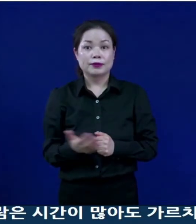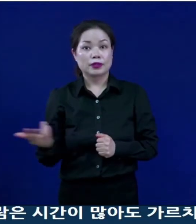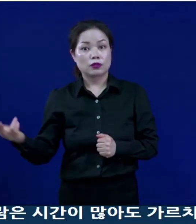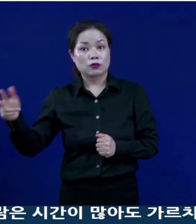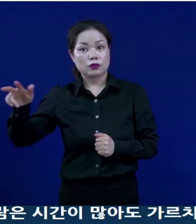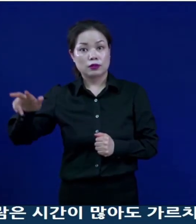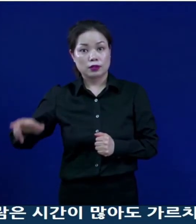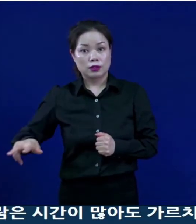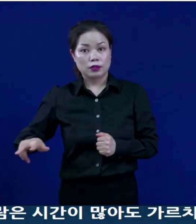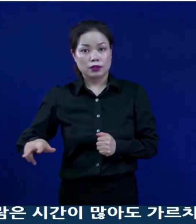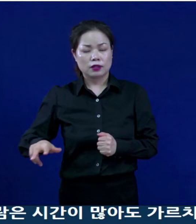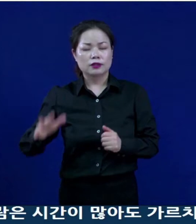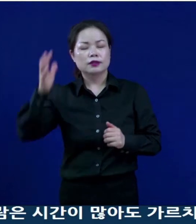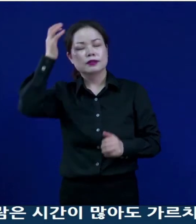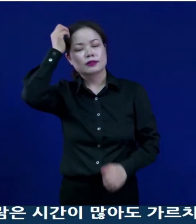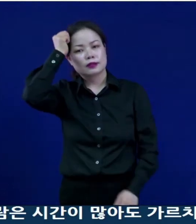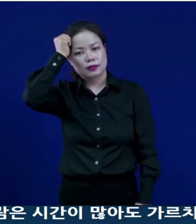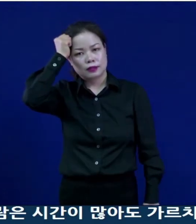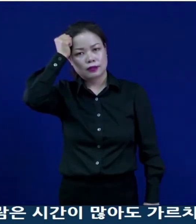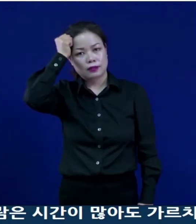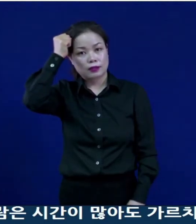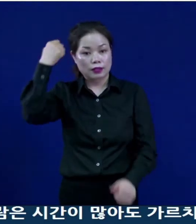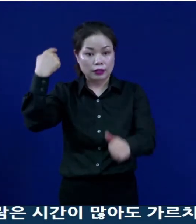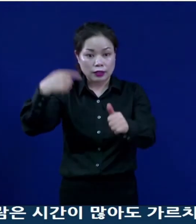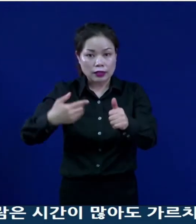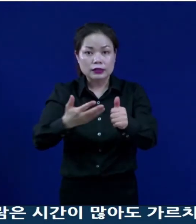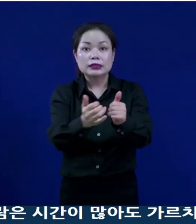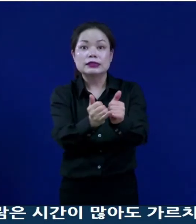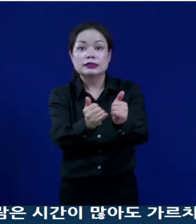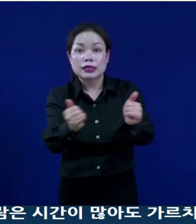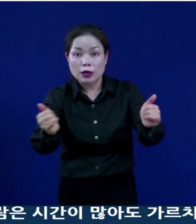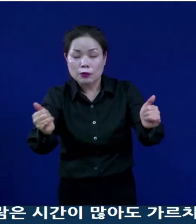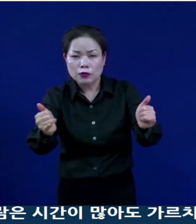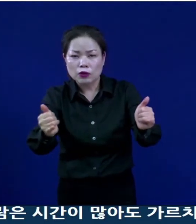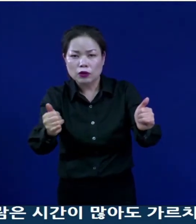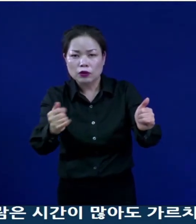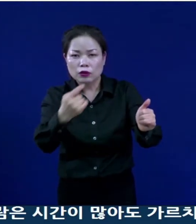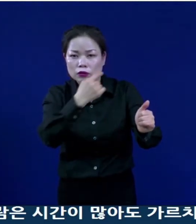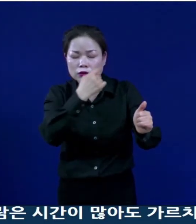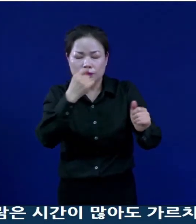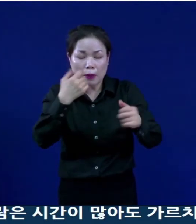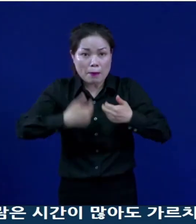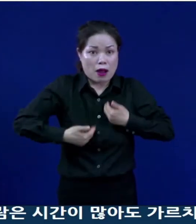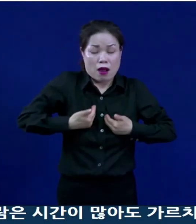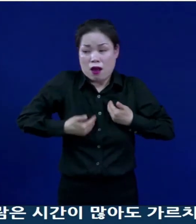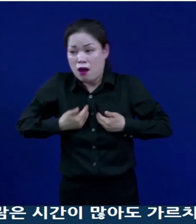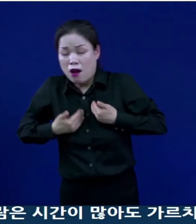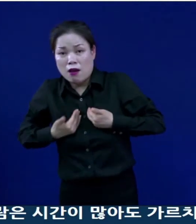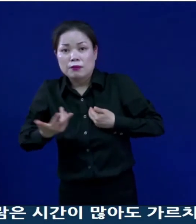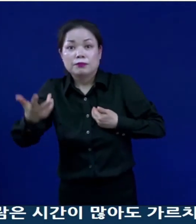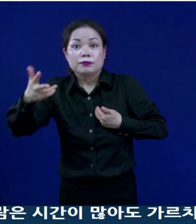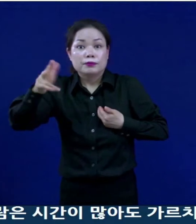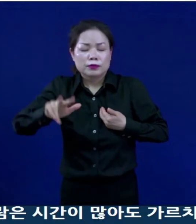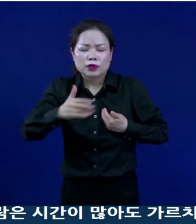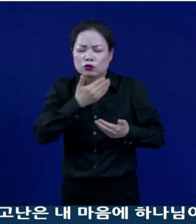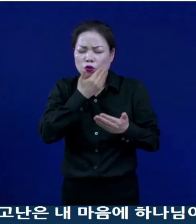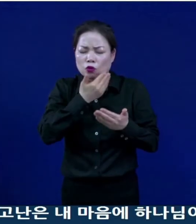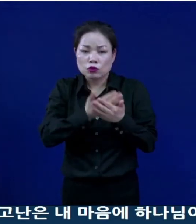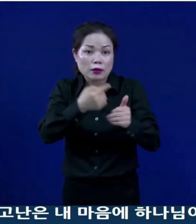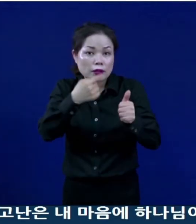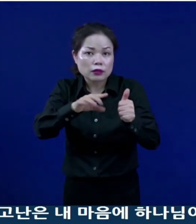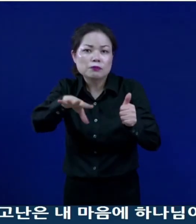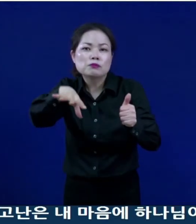하지만 기억하고 가르치려고 하는 사람은 눈코 뜰 새 없이 바빠도 소중한